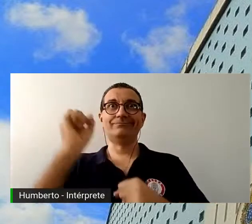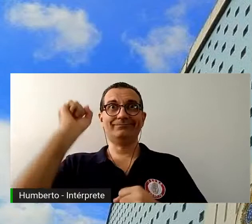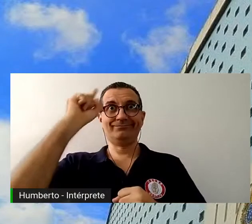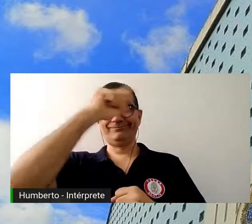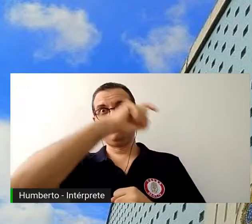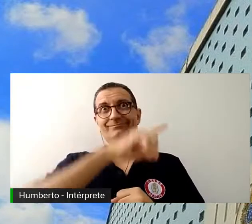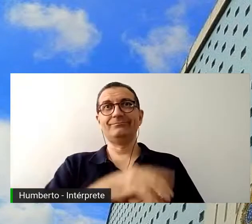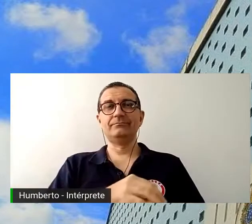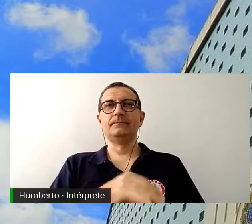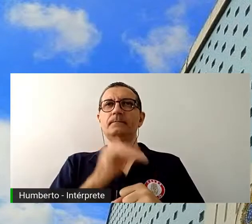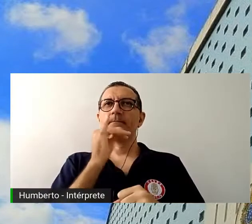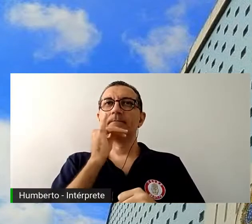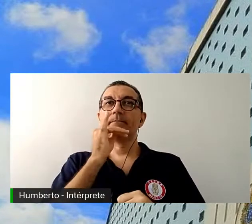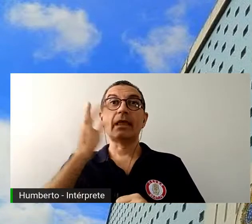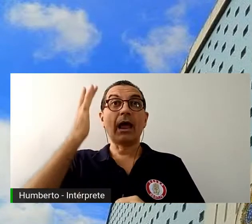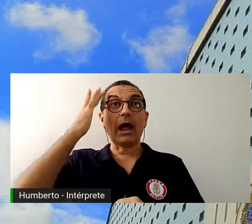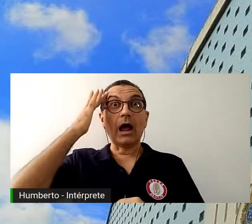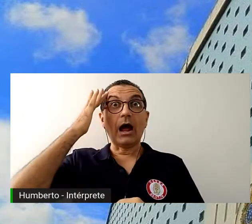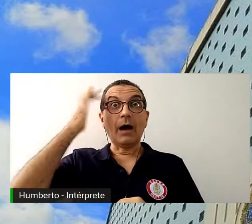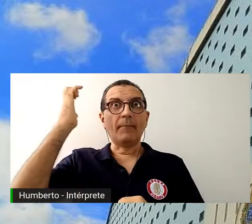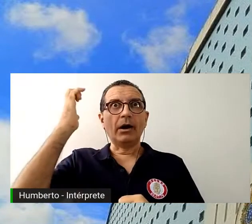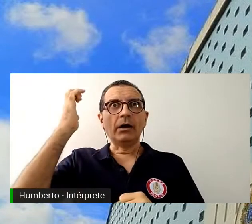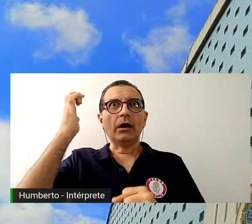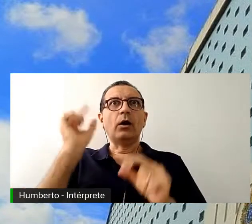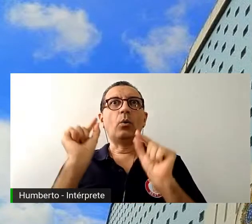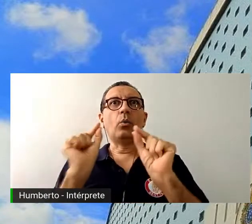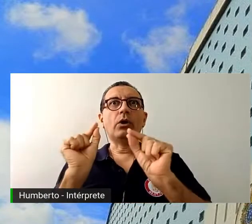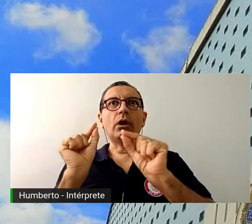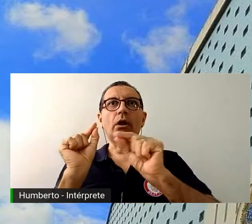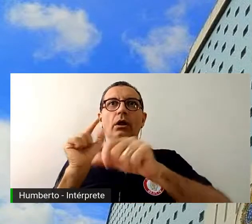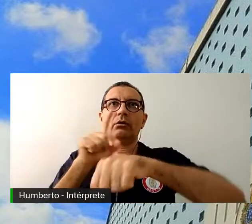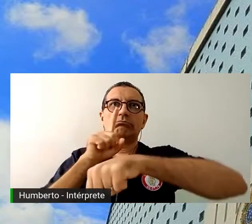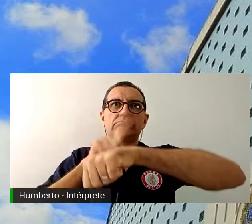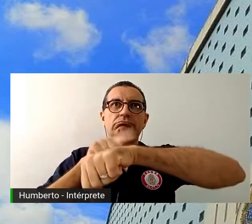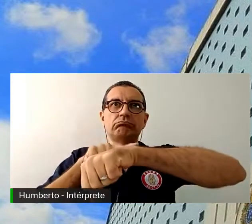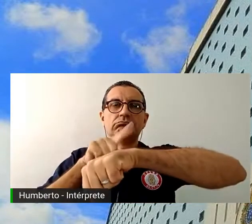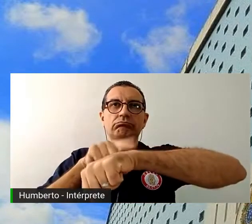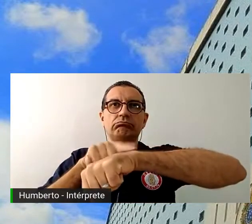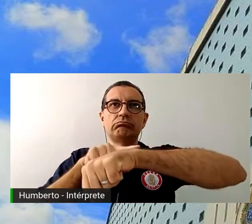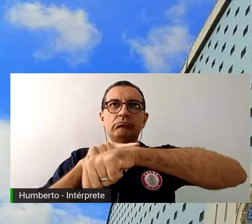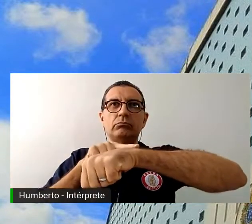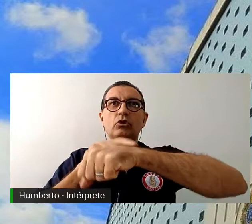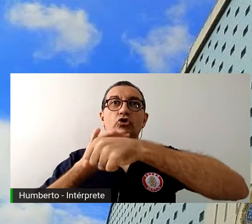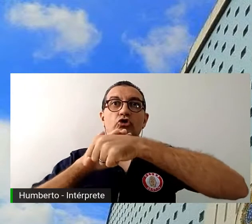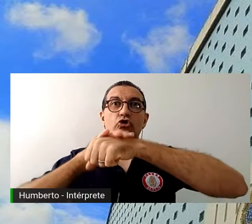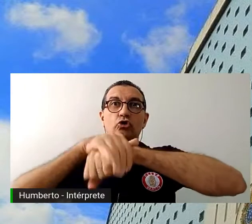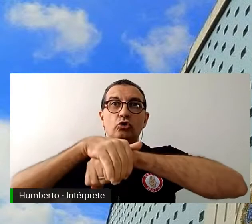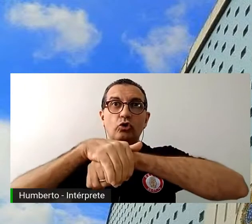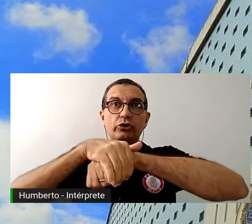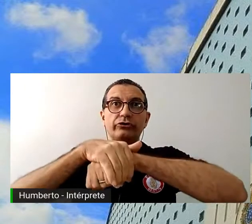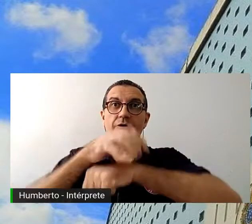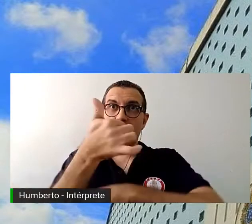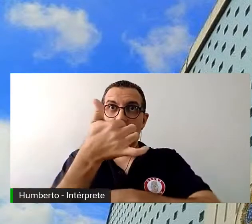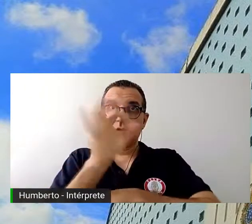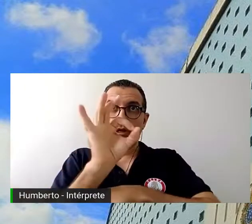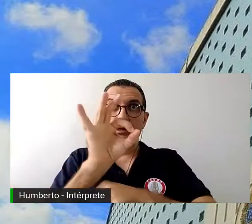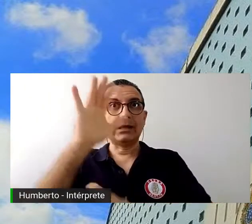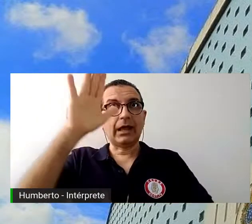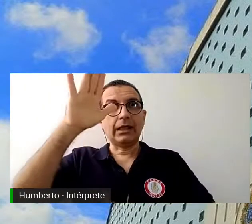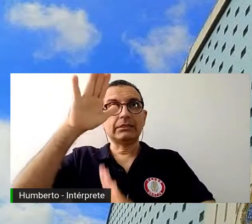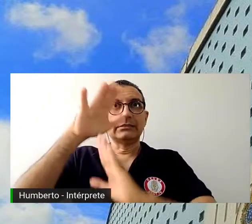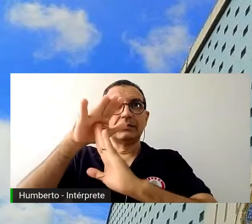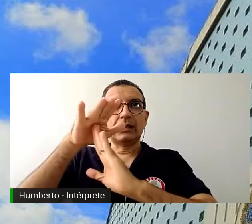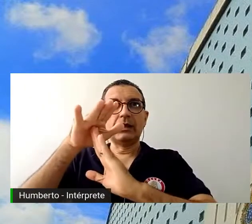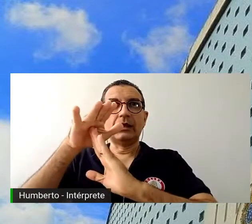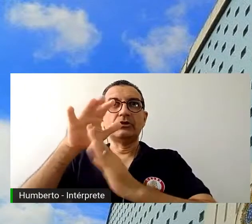entramos em sinal de alerta aí, né, com um lockdown, né, um toque de recolher das 22 às 5 horas da manhã. Então, peço a